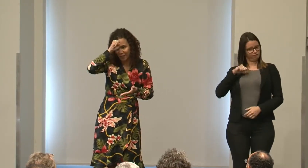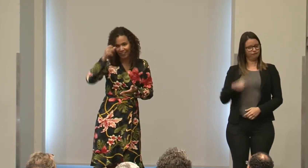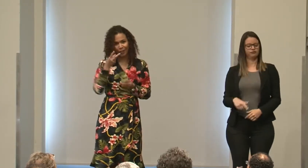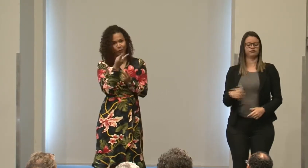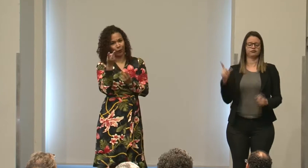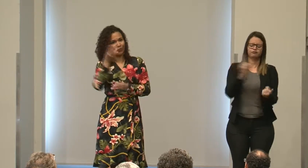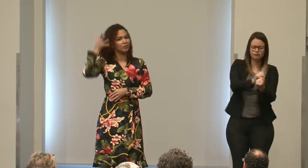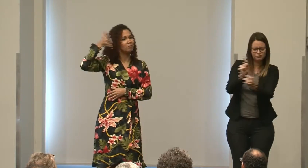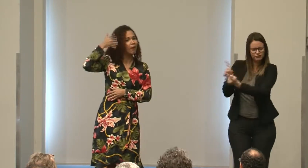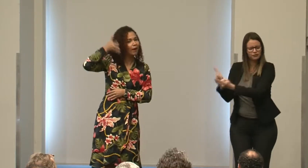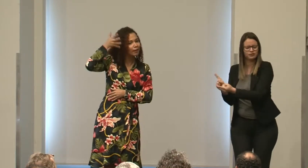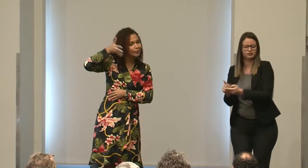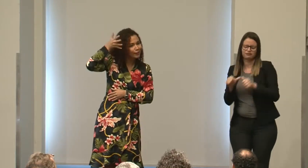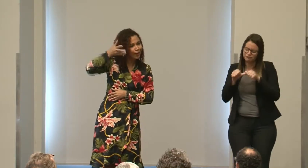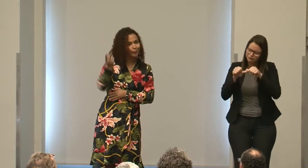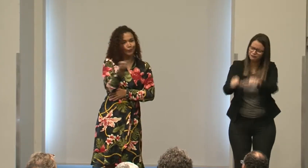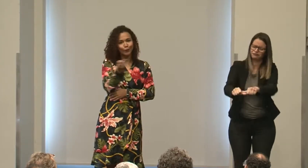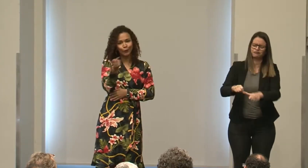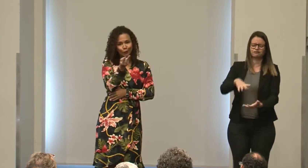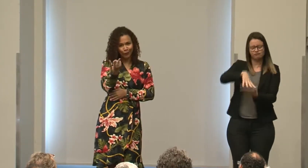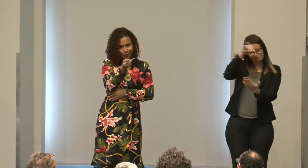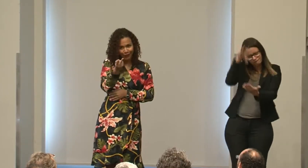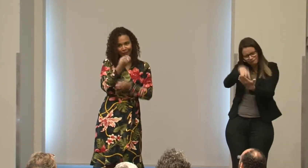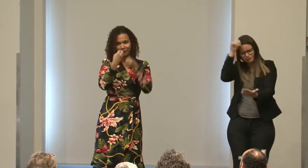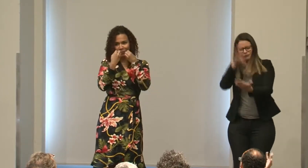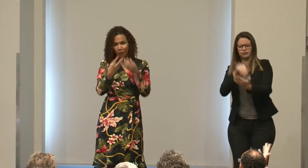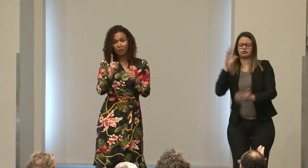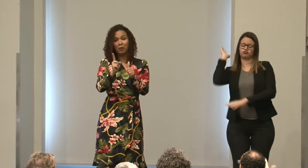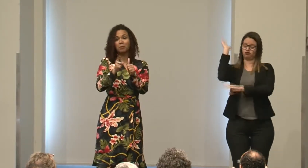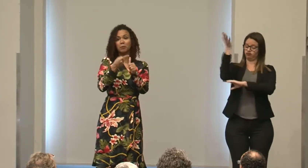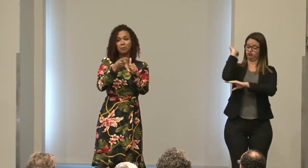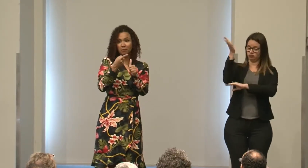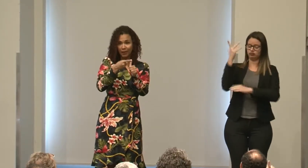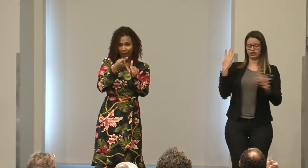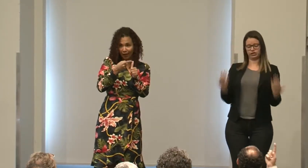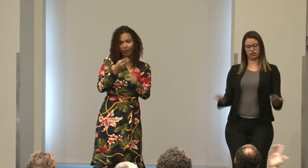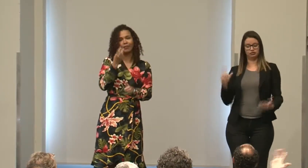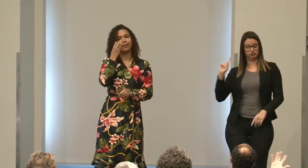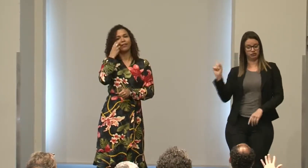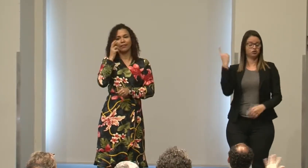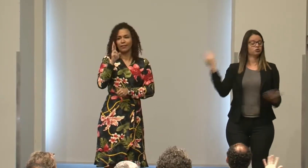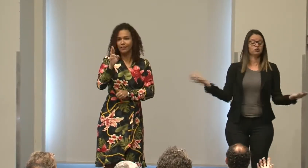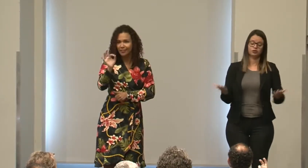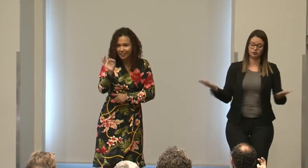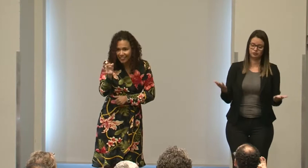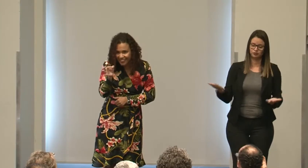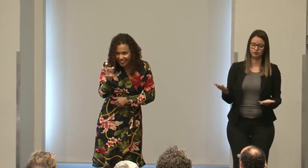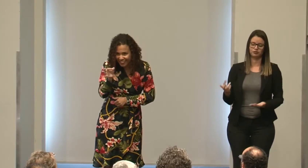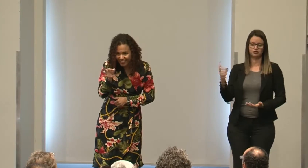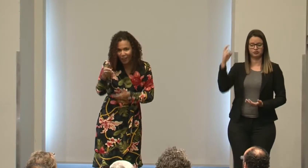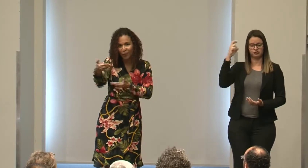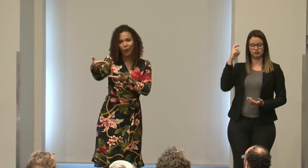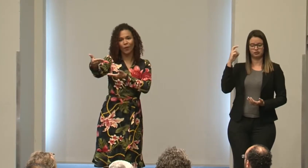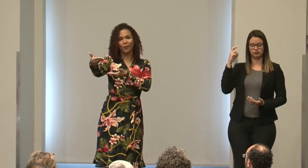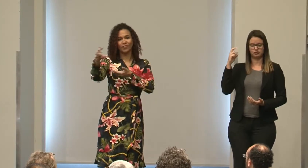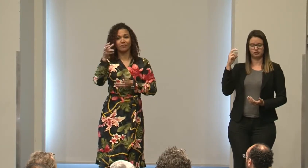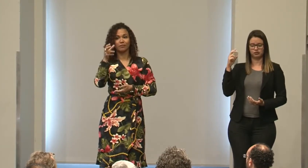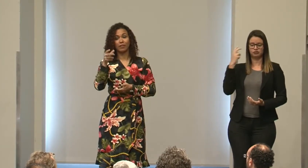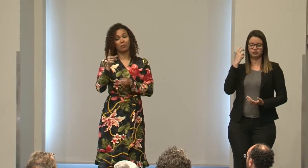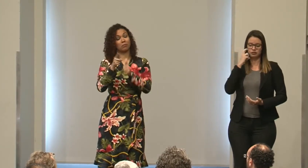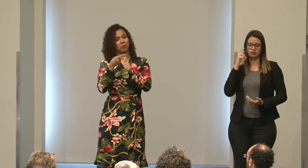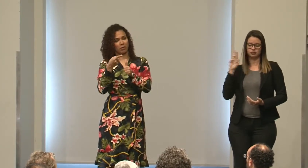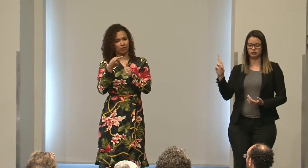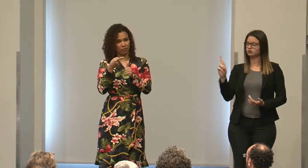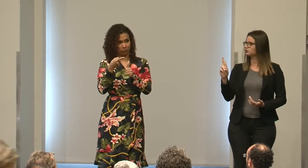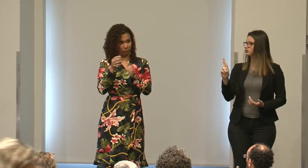área da surdez. Com certeza aprenderemos bastante coisa hoje com os palestrantes. Gostaria